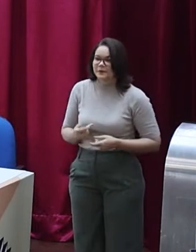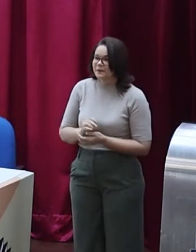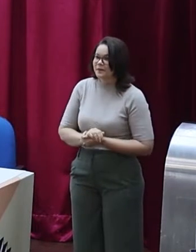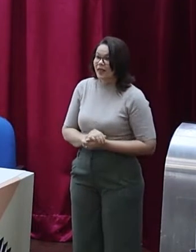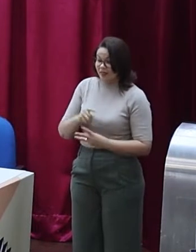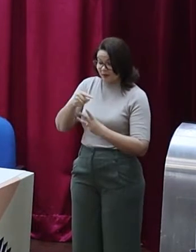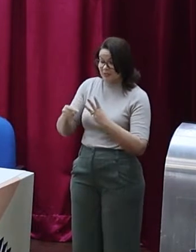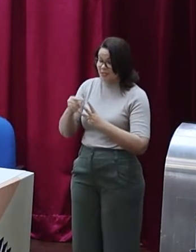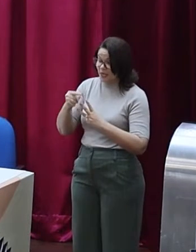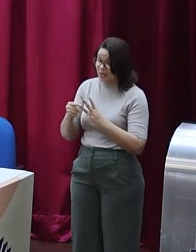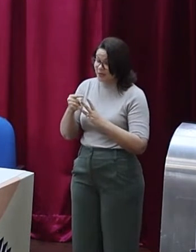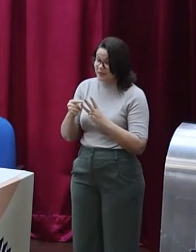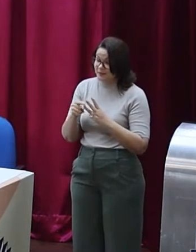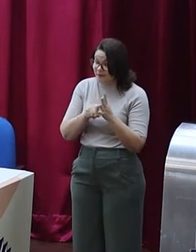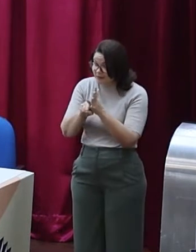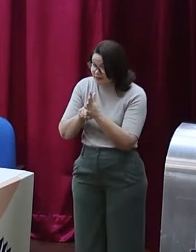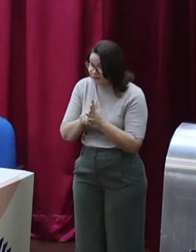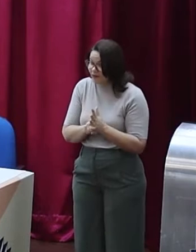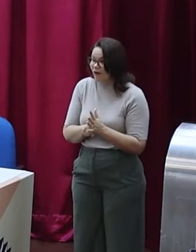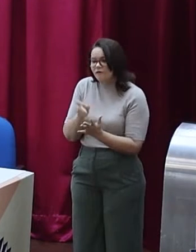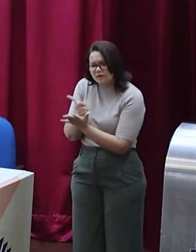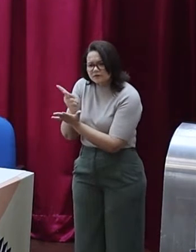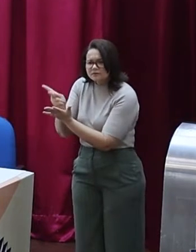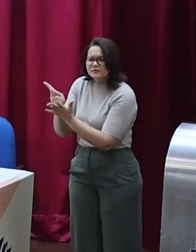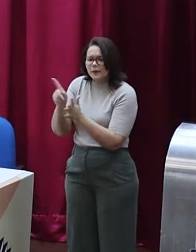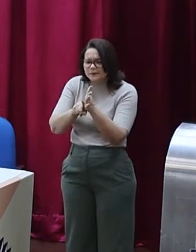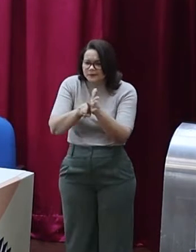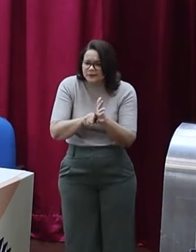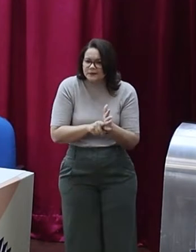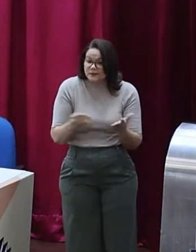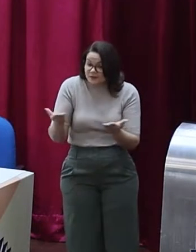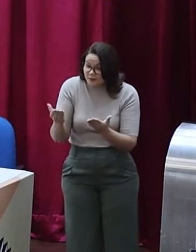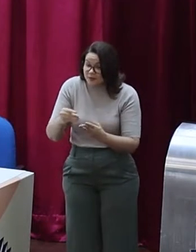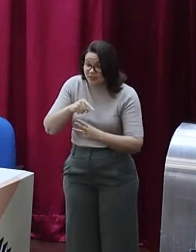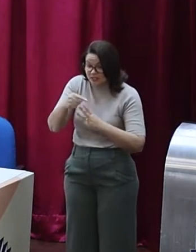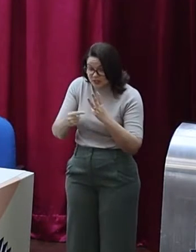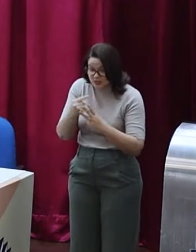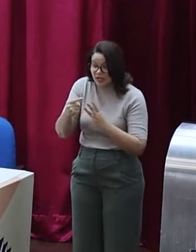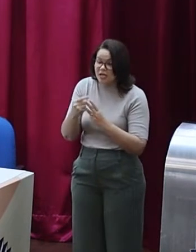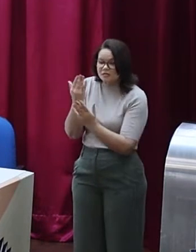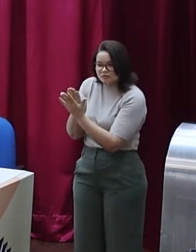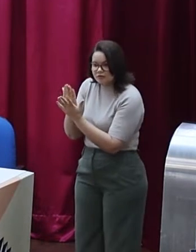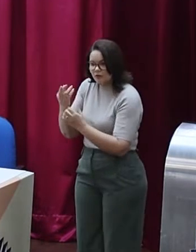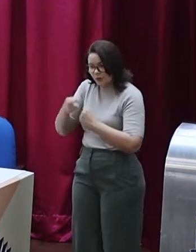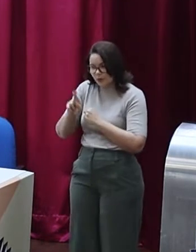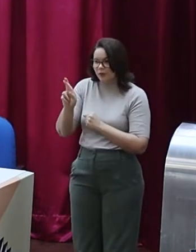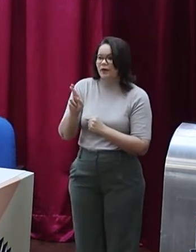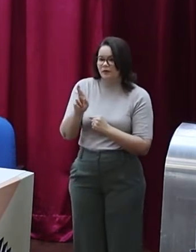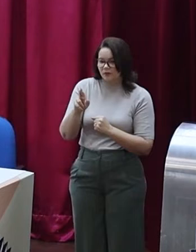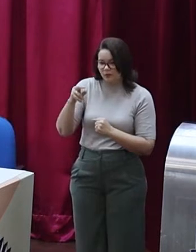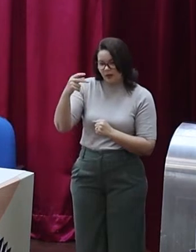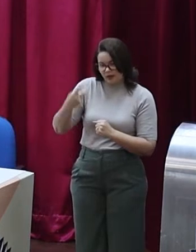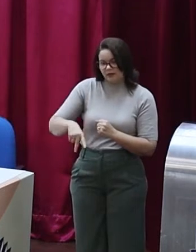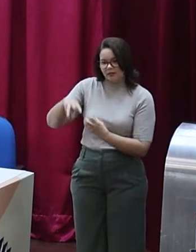essas 3 pesquisadoras dão continuidade às suas pesquisas e hoje são as 3 doutorandas do Programa de Pós-Graduação em Letras da